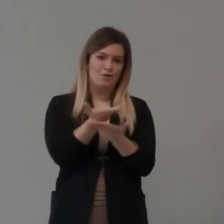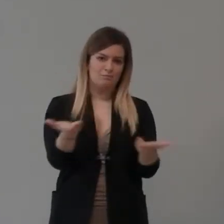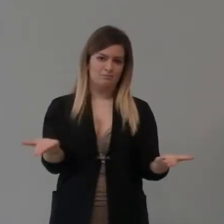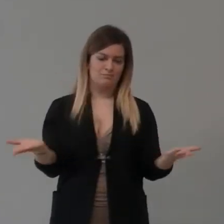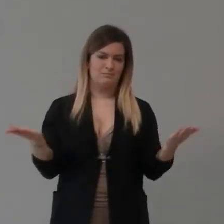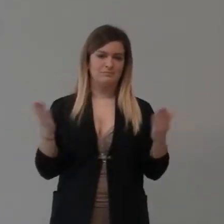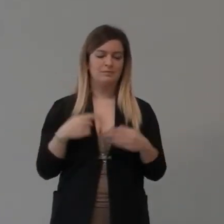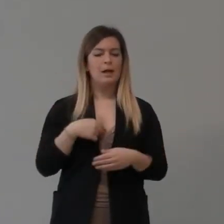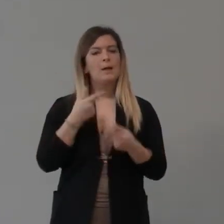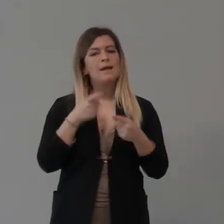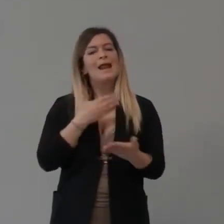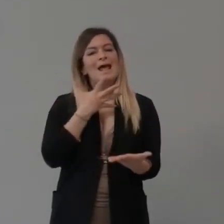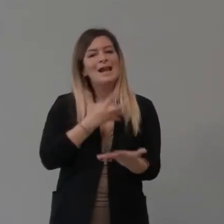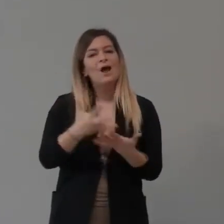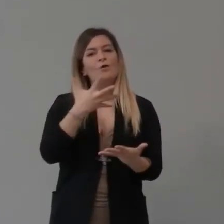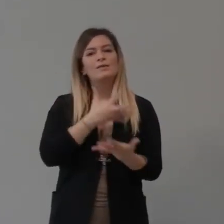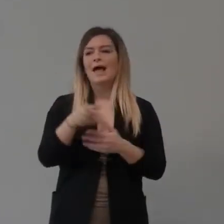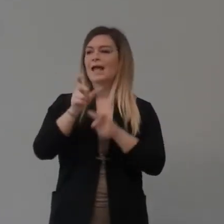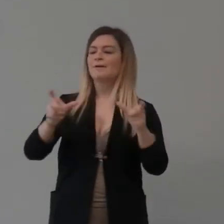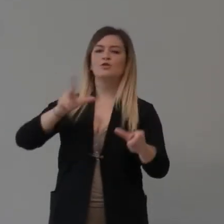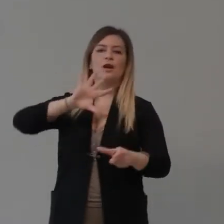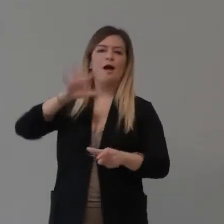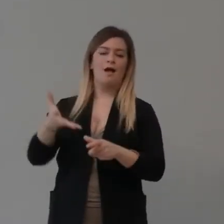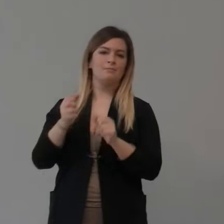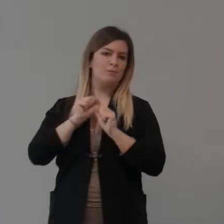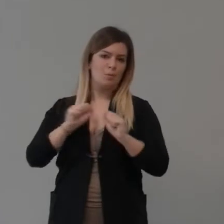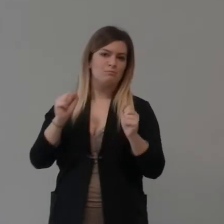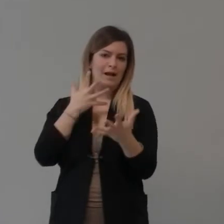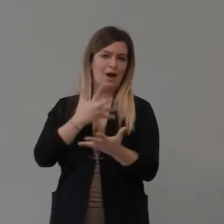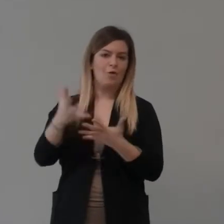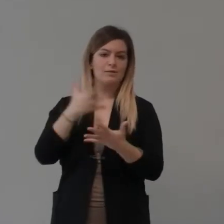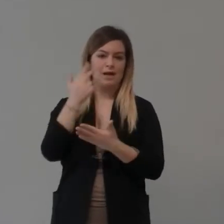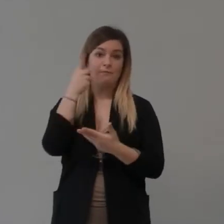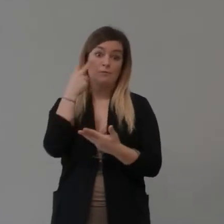che avrebbero creduto in base a quelle evidenze.